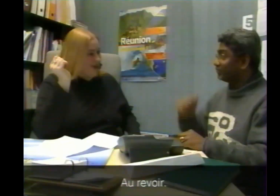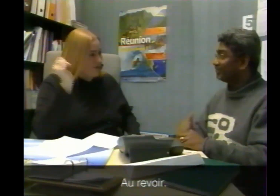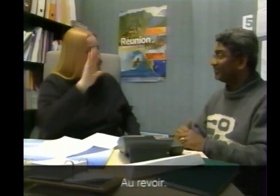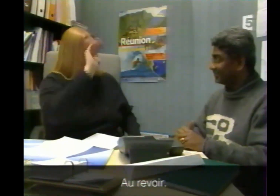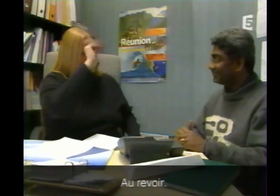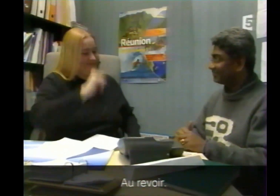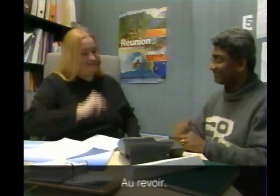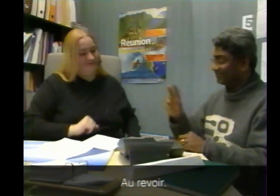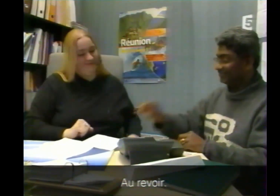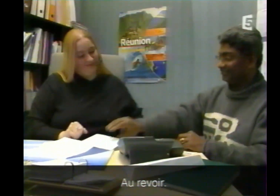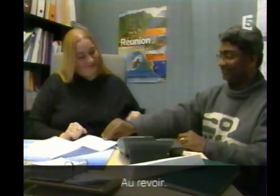Au revoir.